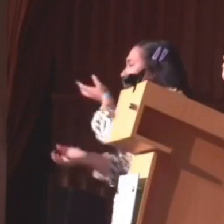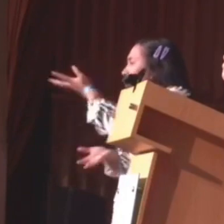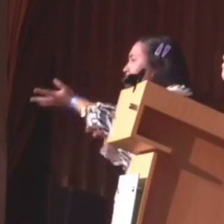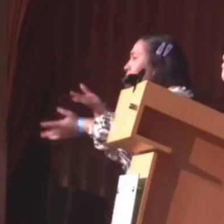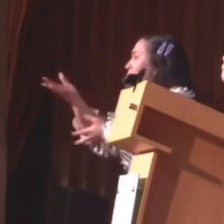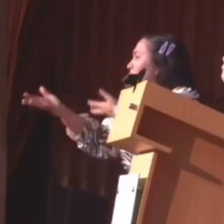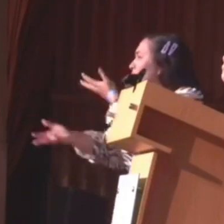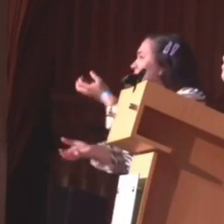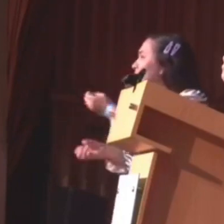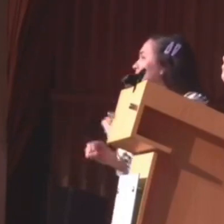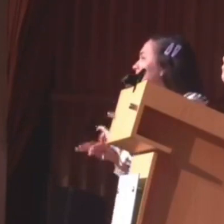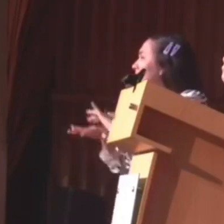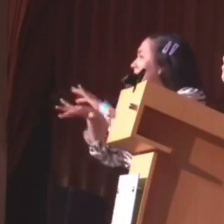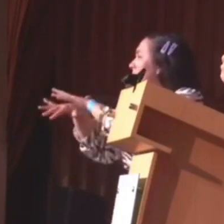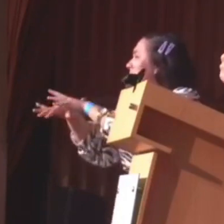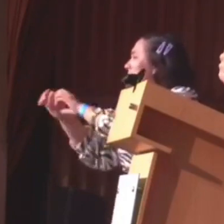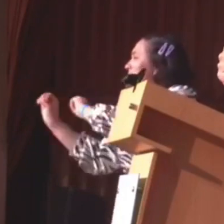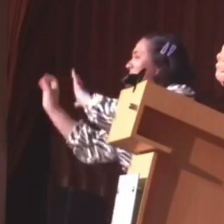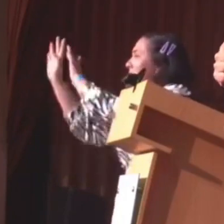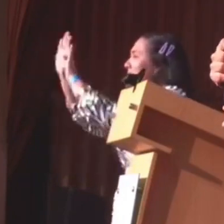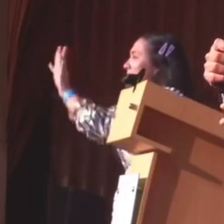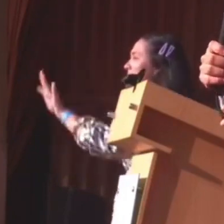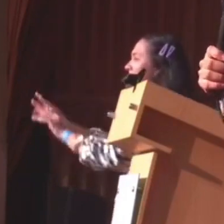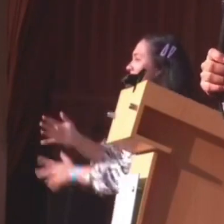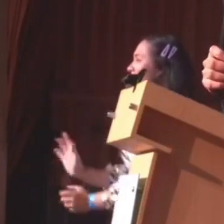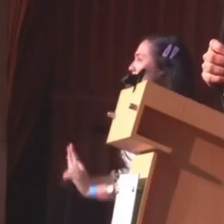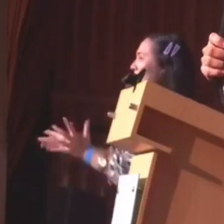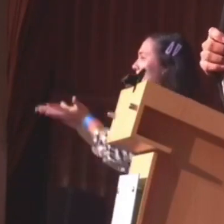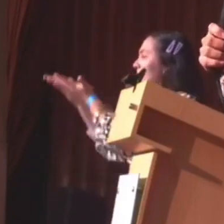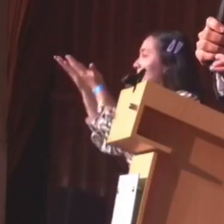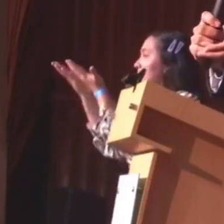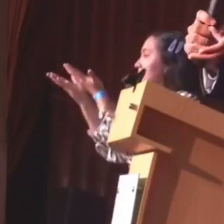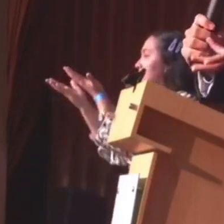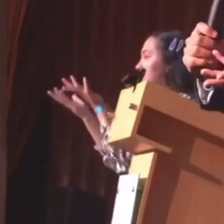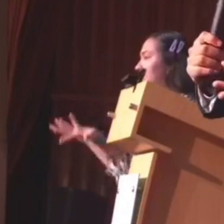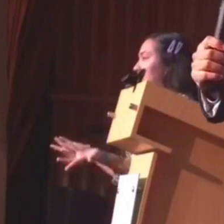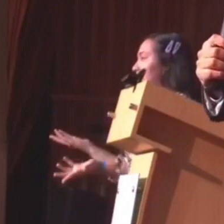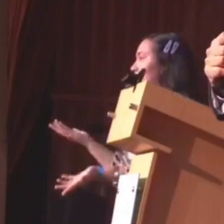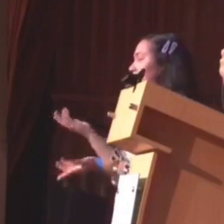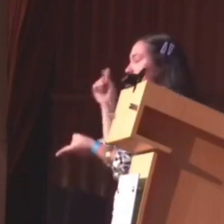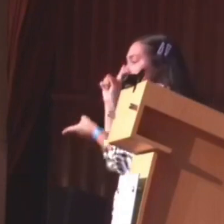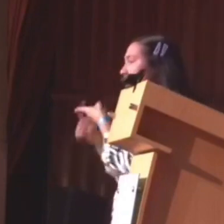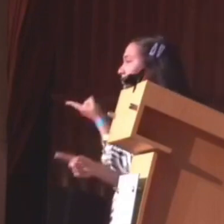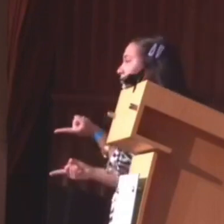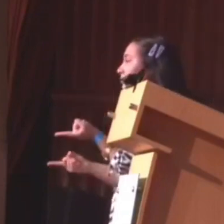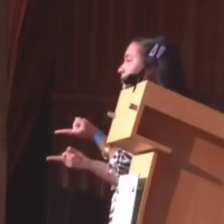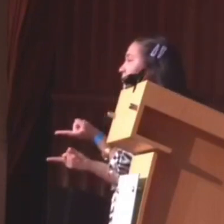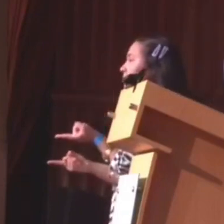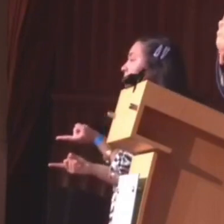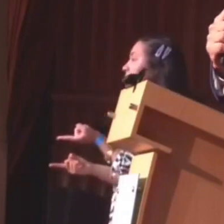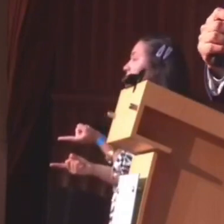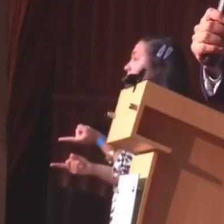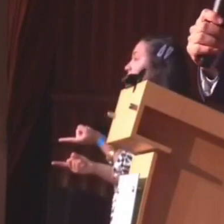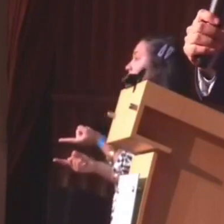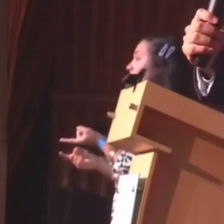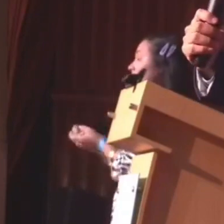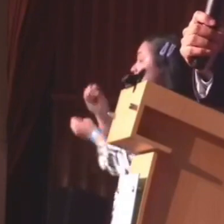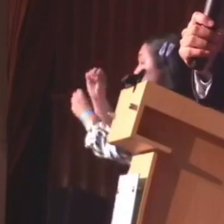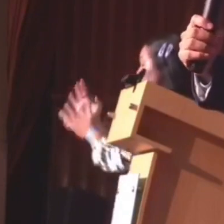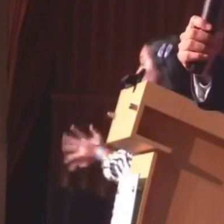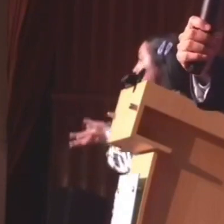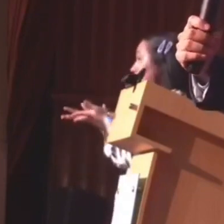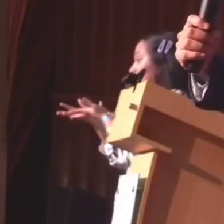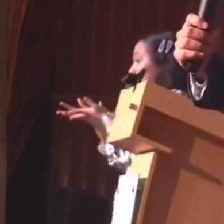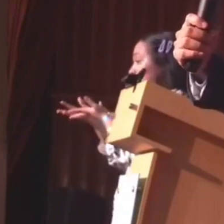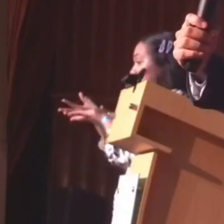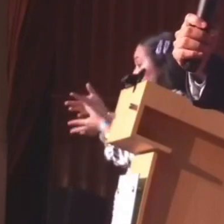¿Cómo vamos a dejar que transmitan espíritu de inmoralidad en nuestros eventos? Necesitamos